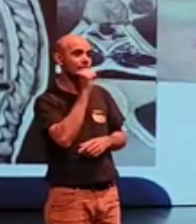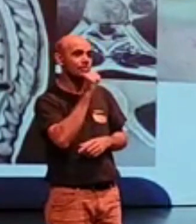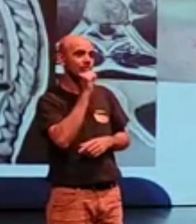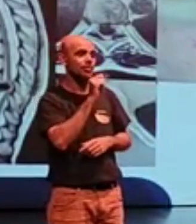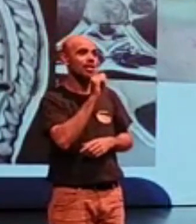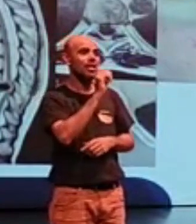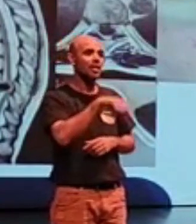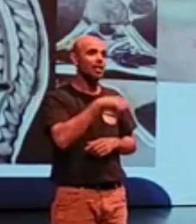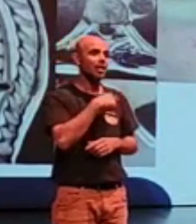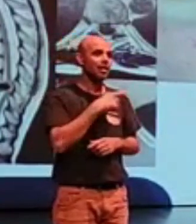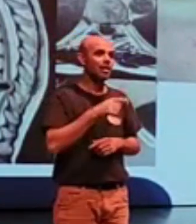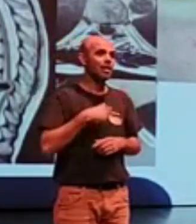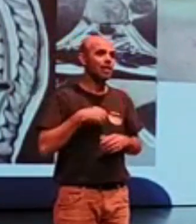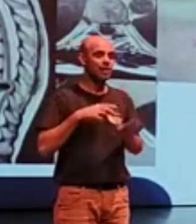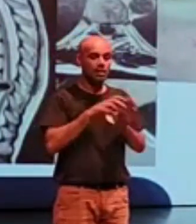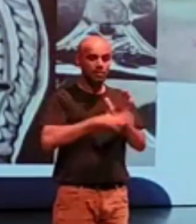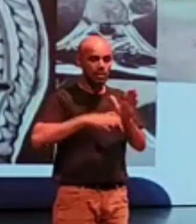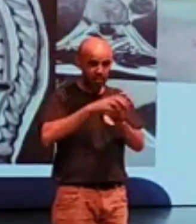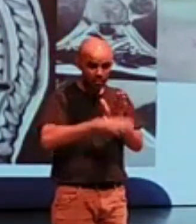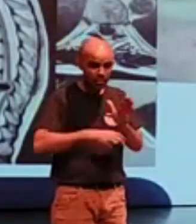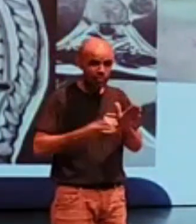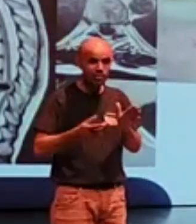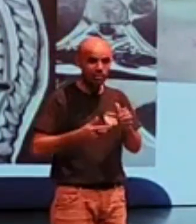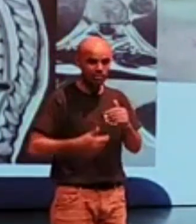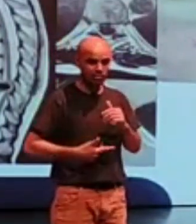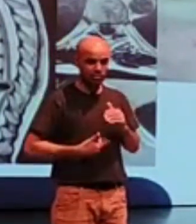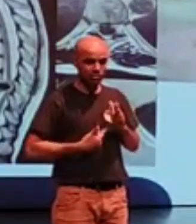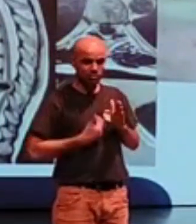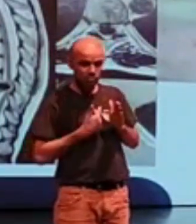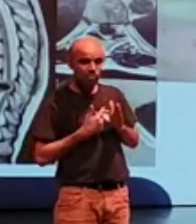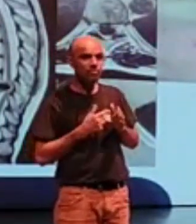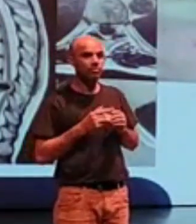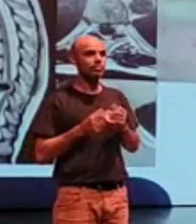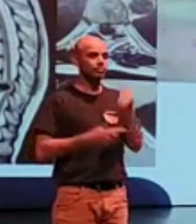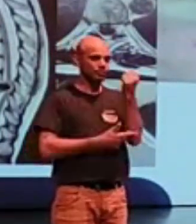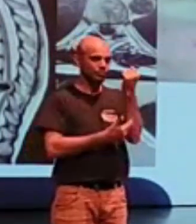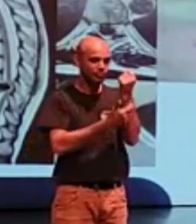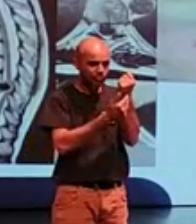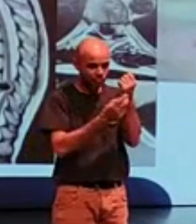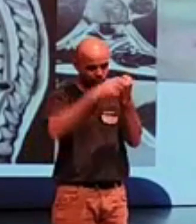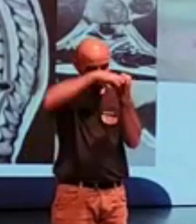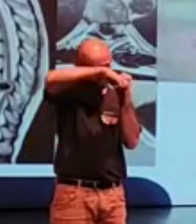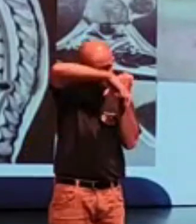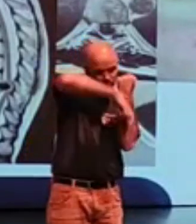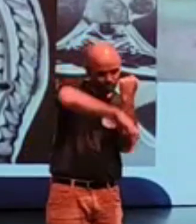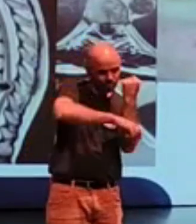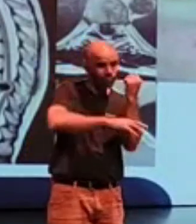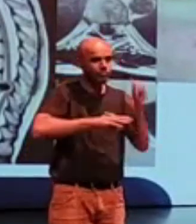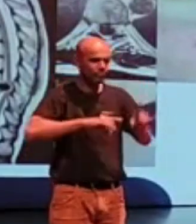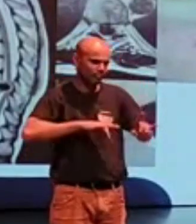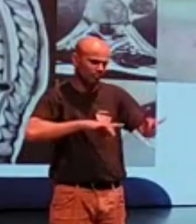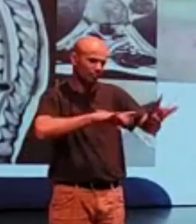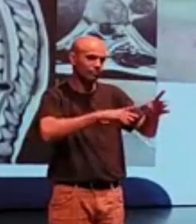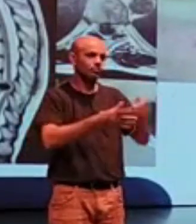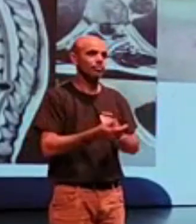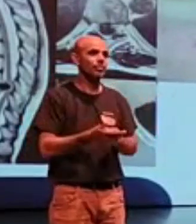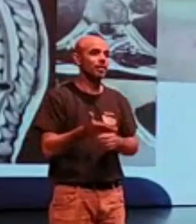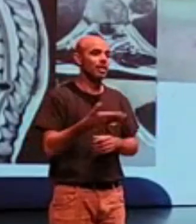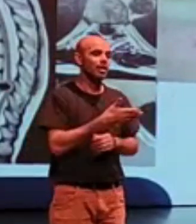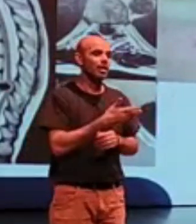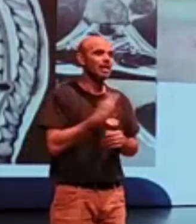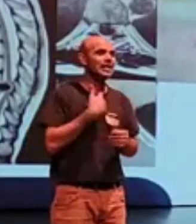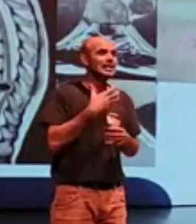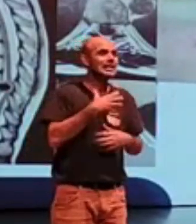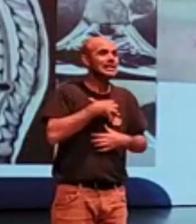estava com paraplegia. Hoje a cirurgia seria uma costotransversectomia, entre outras técnicas, tá? E ela, para falar que ela